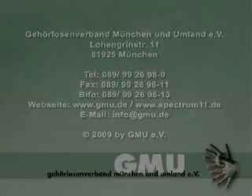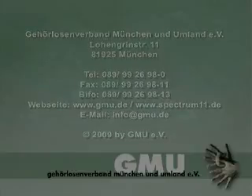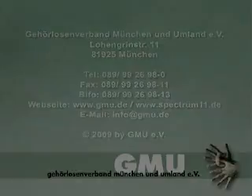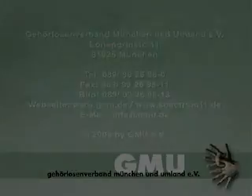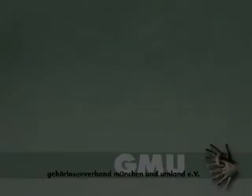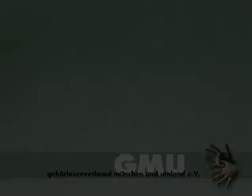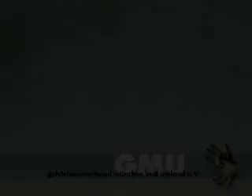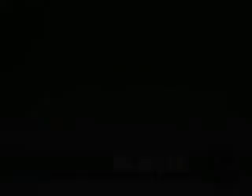2020